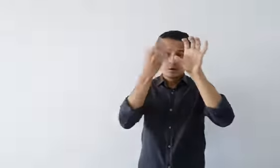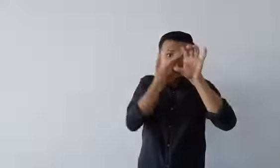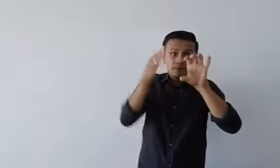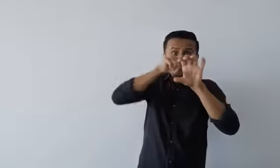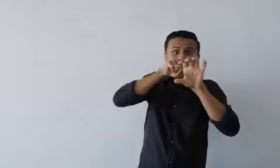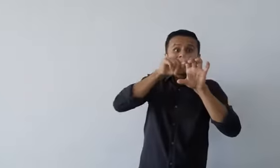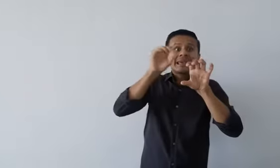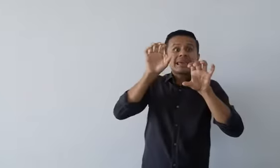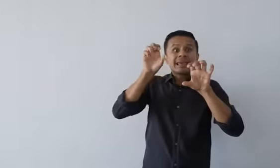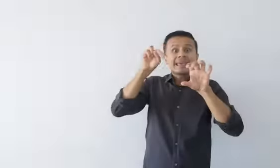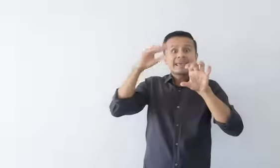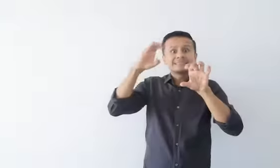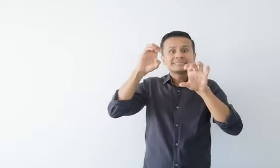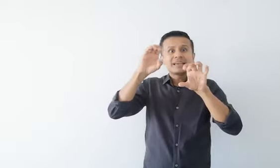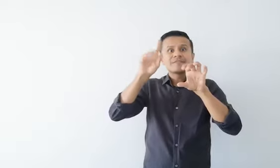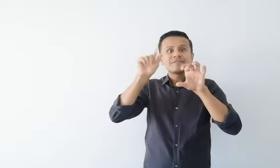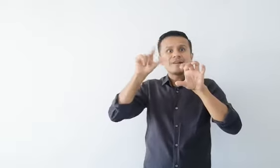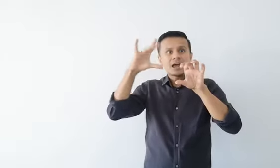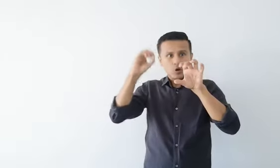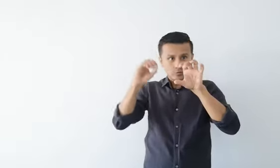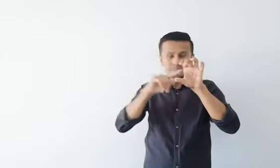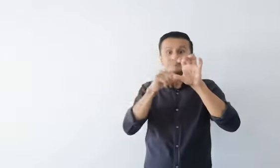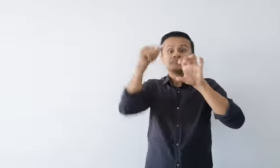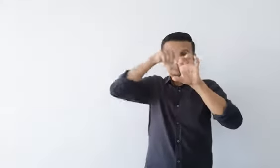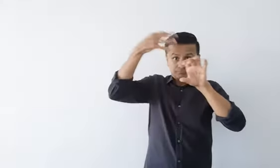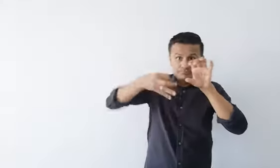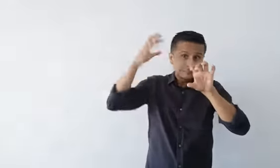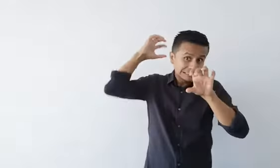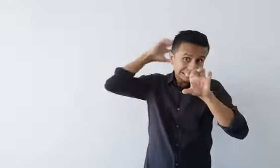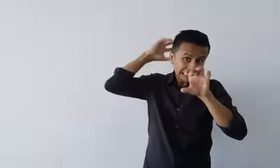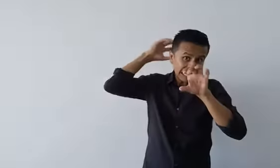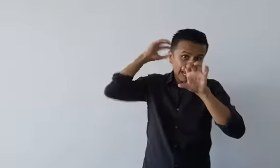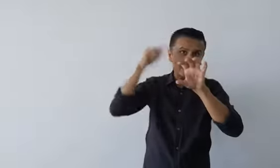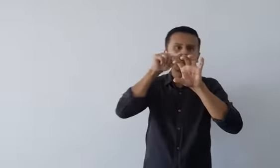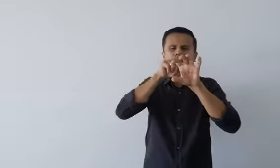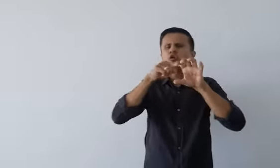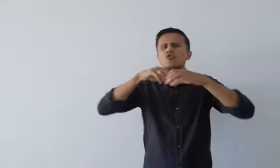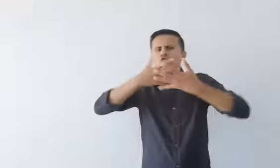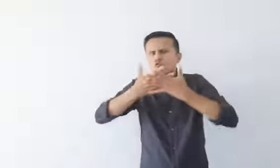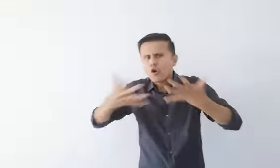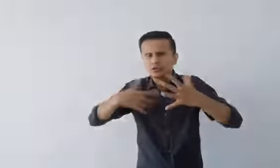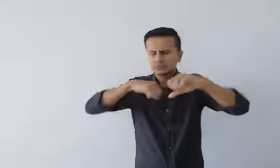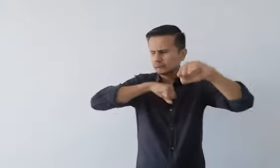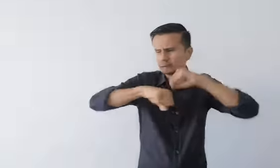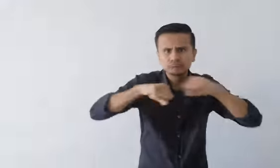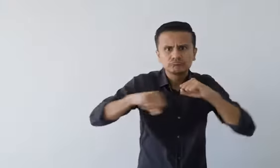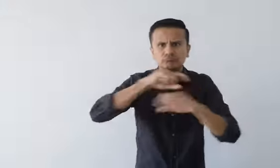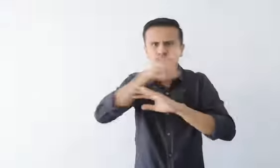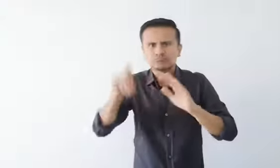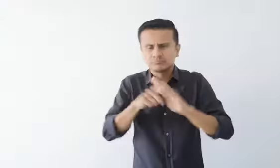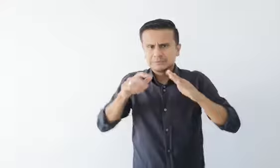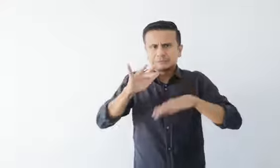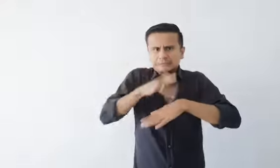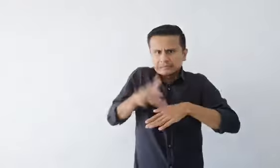cerebro, órgano de las facultades intelectuales, que regula el funcionamiento de los demás centros nerviosos, recibe sensaciones